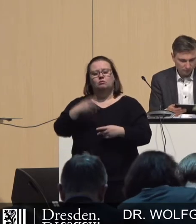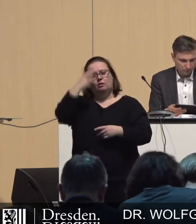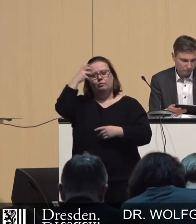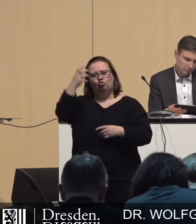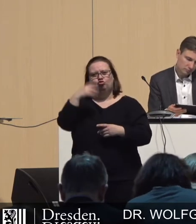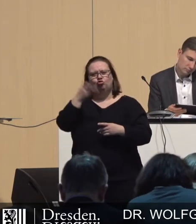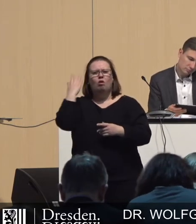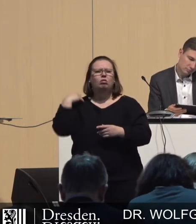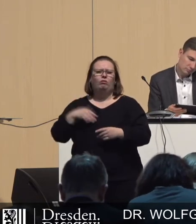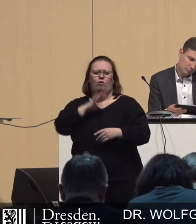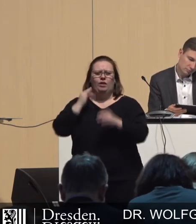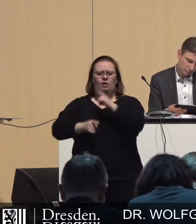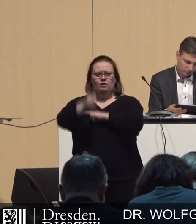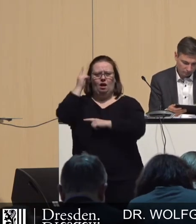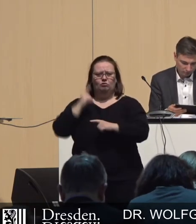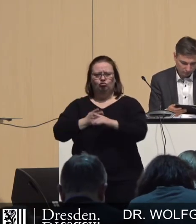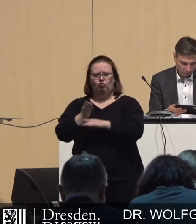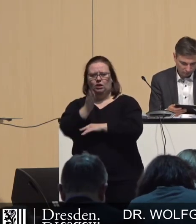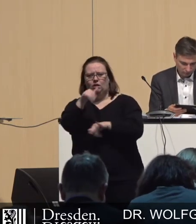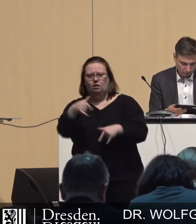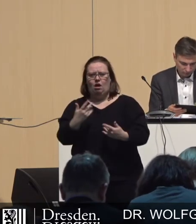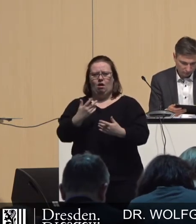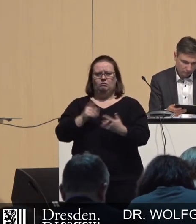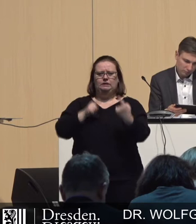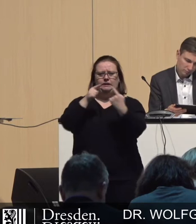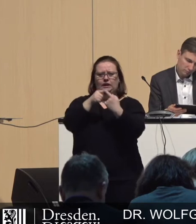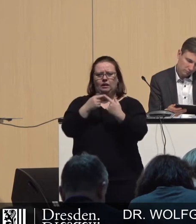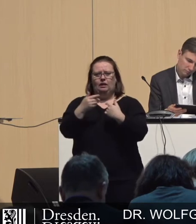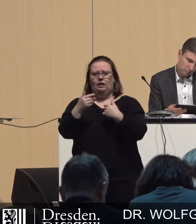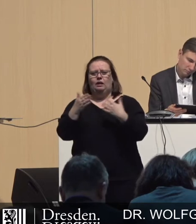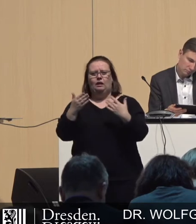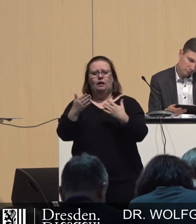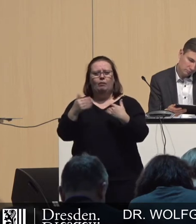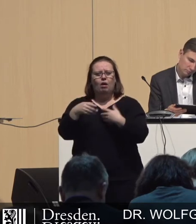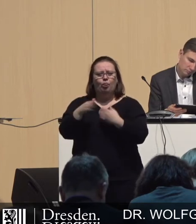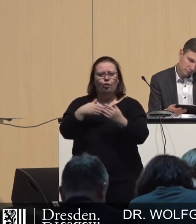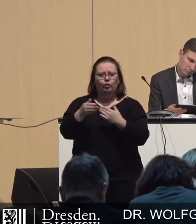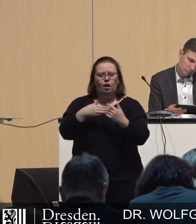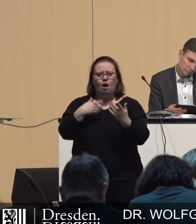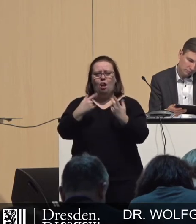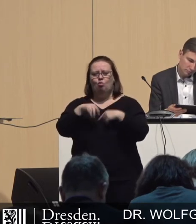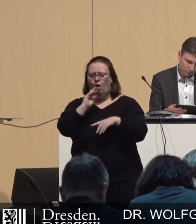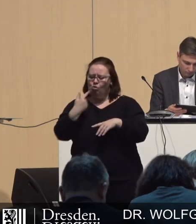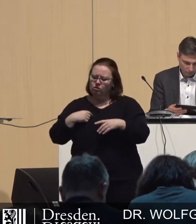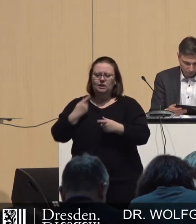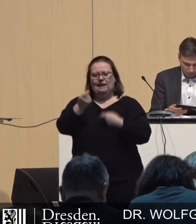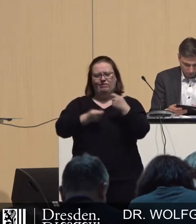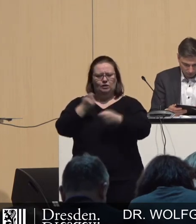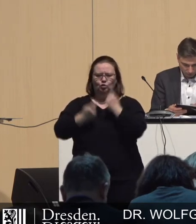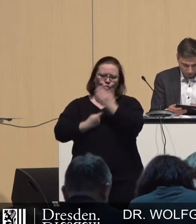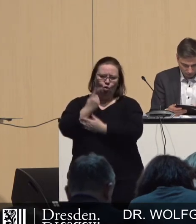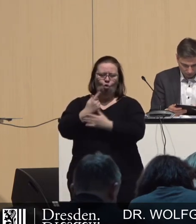haben schon vor Jahren eine Strategie zur Klimaneutralität entwickelt und sind durch energische Investitionen